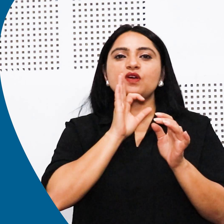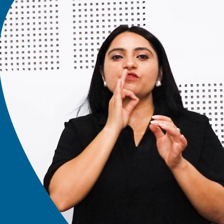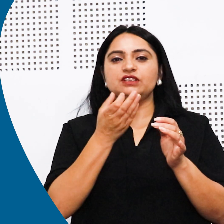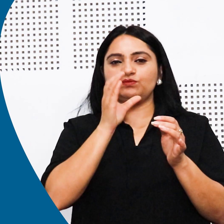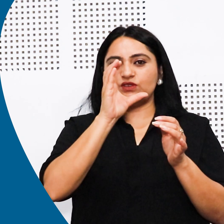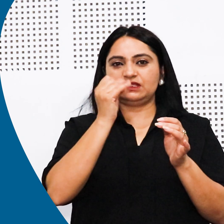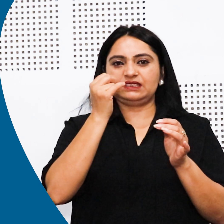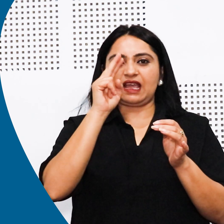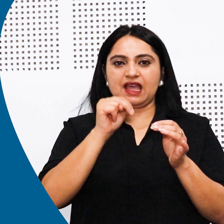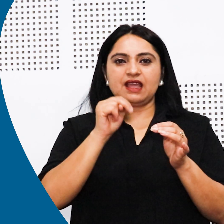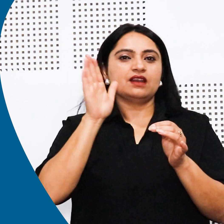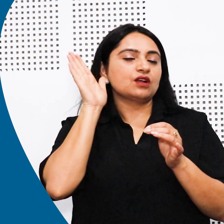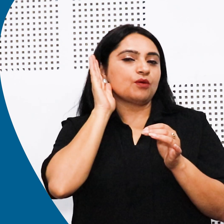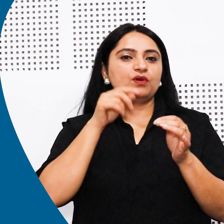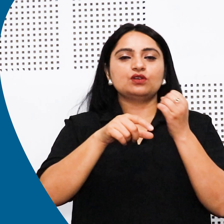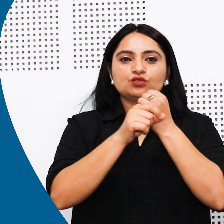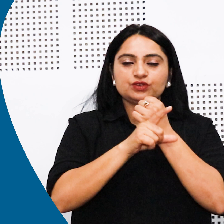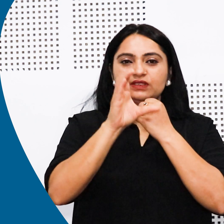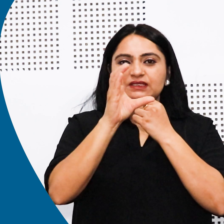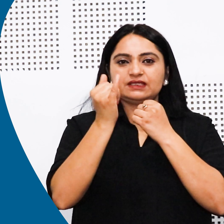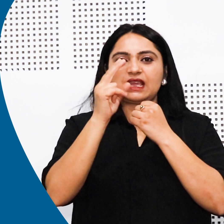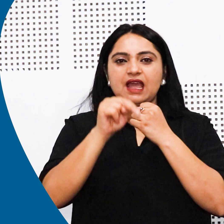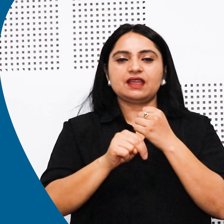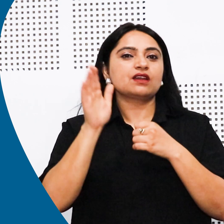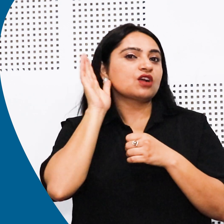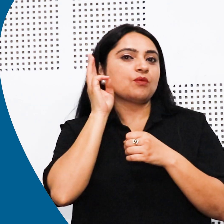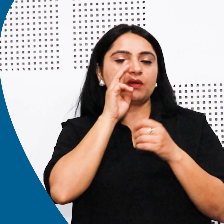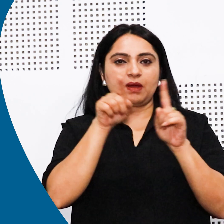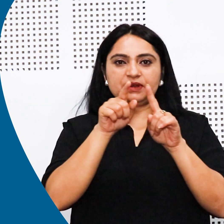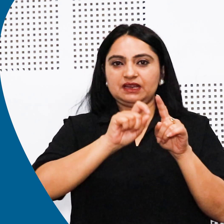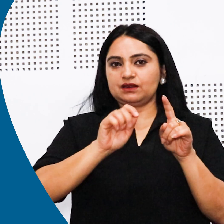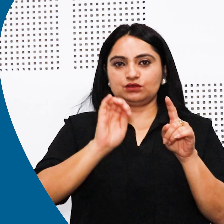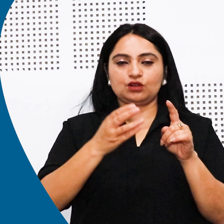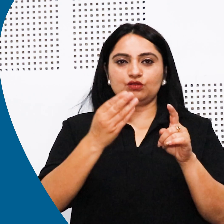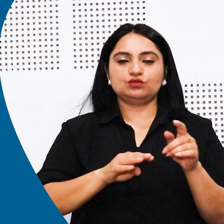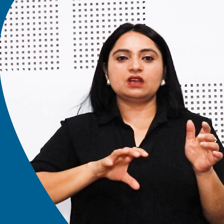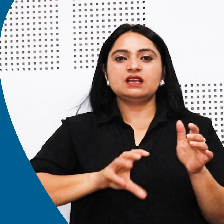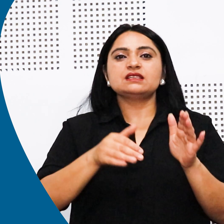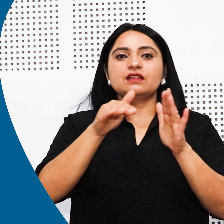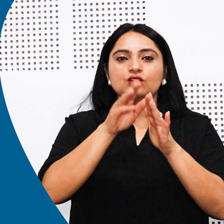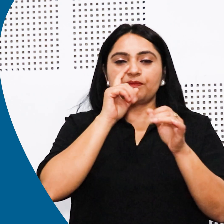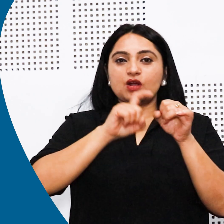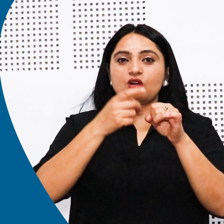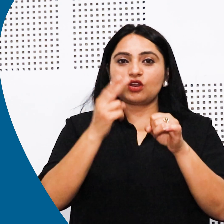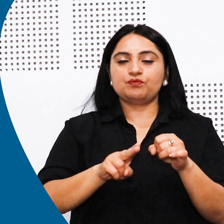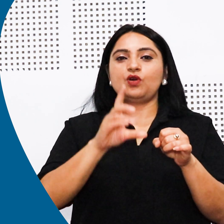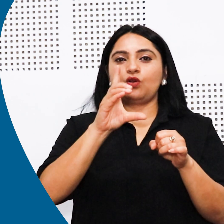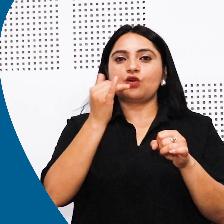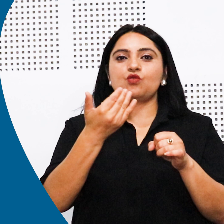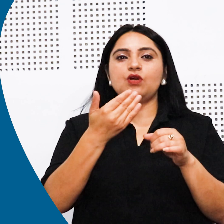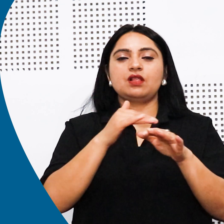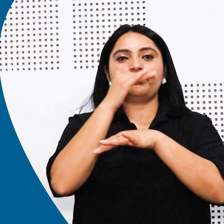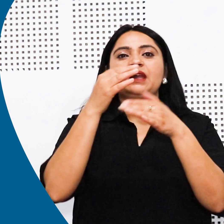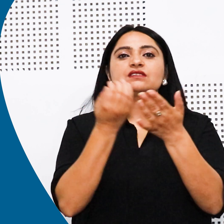CIN खबर, ट्विटर ह्यान्डल @CIN खबरमा पनि लेख्न सक्नुहुनेछ। स्थानीय तहमा गठन भएका टोल विकास